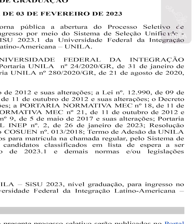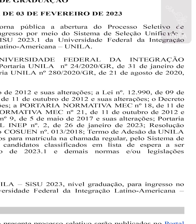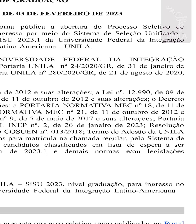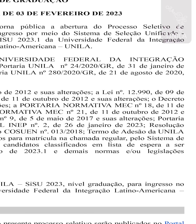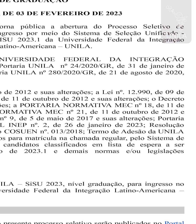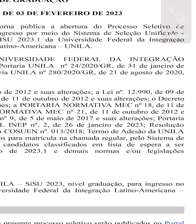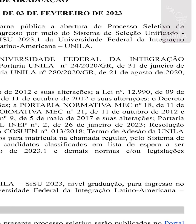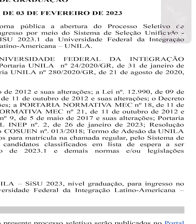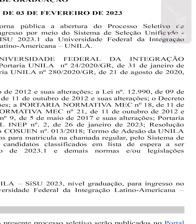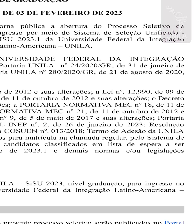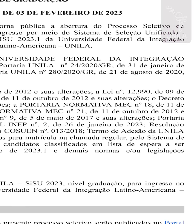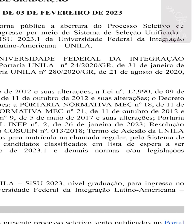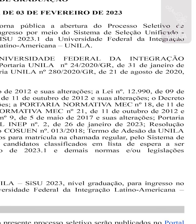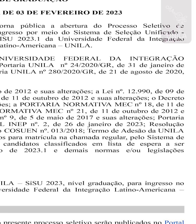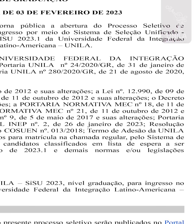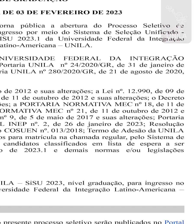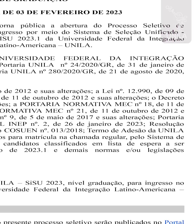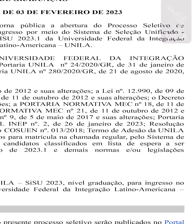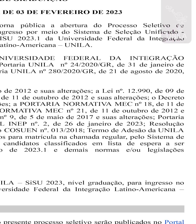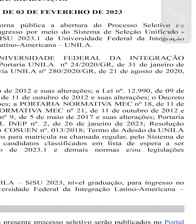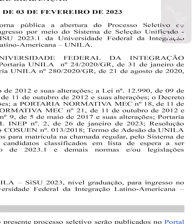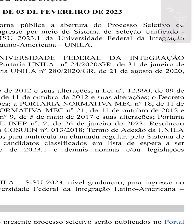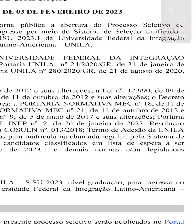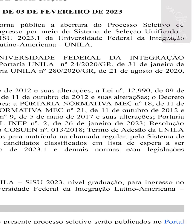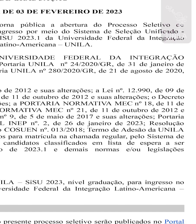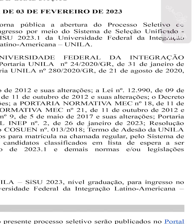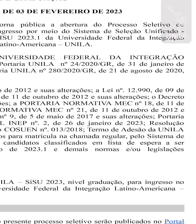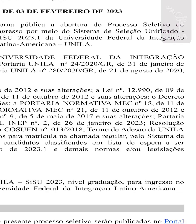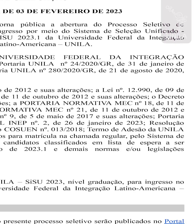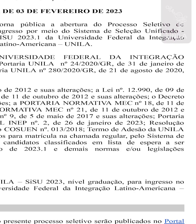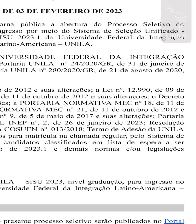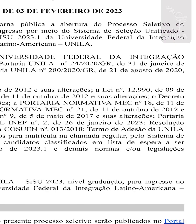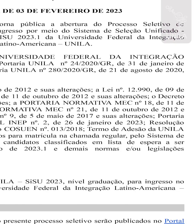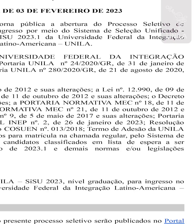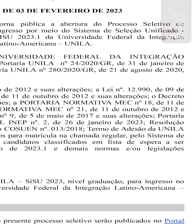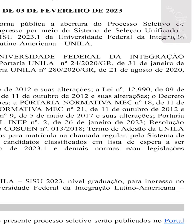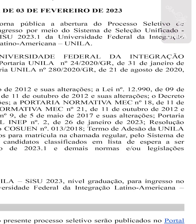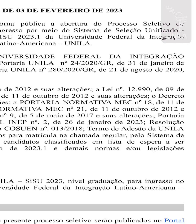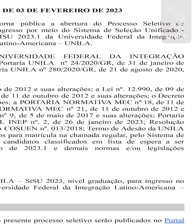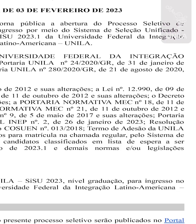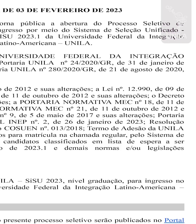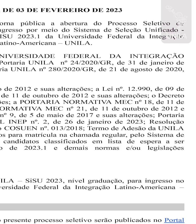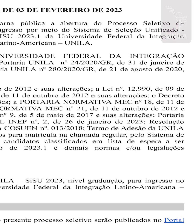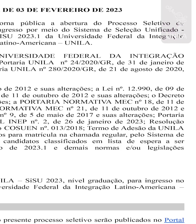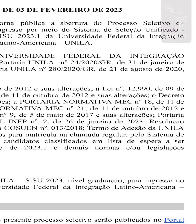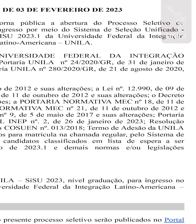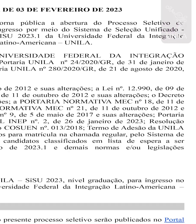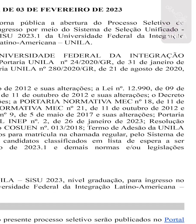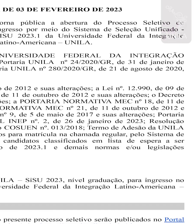número 21, de 11 de outubro de 2012, nas suas